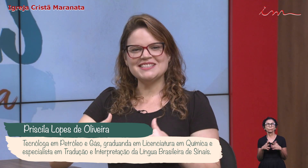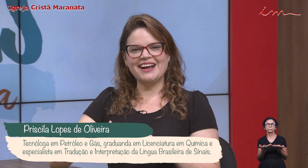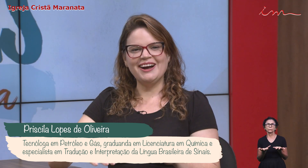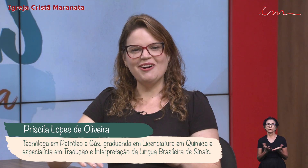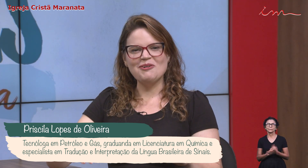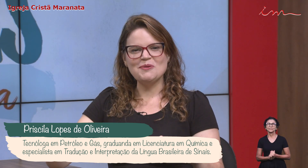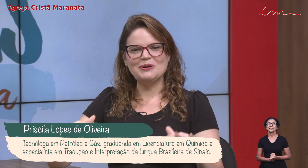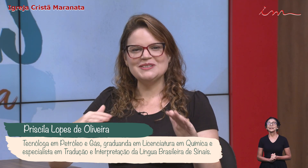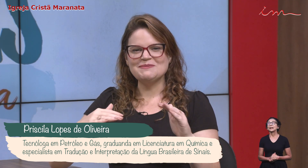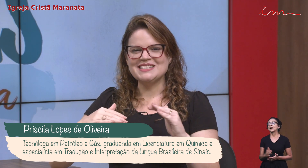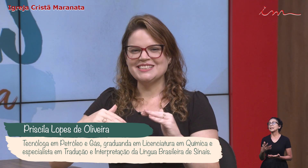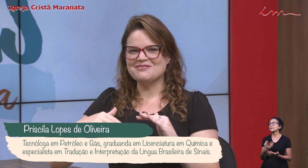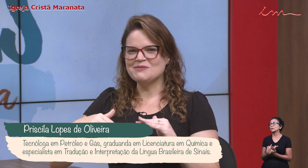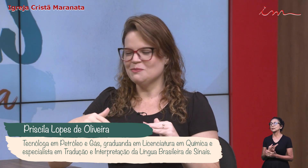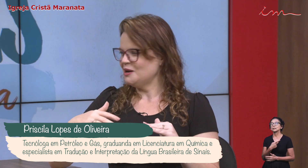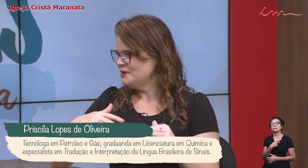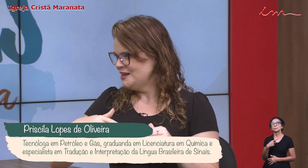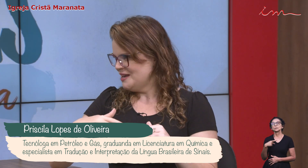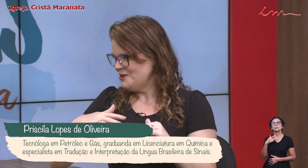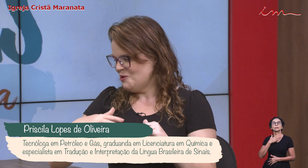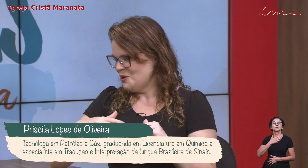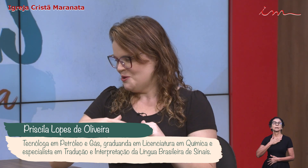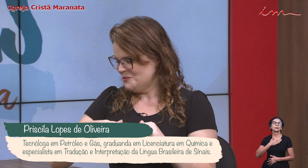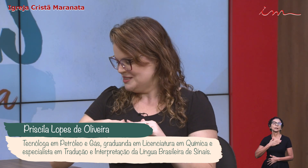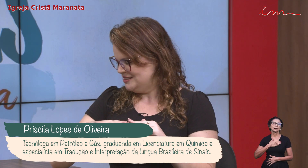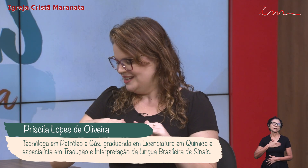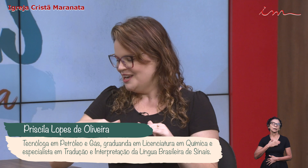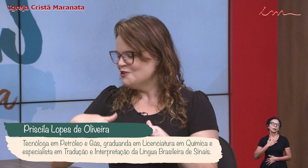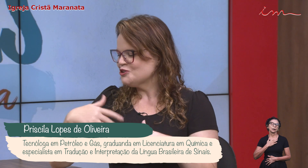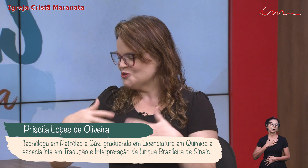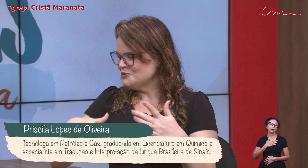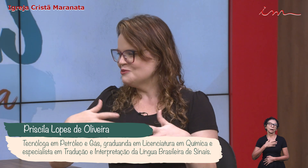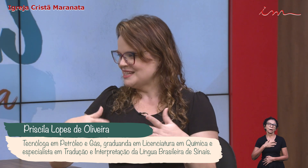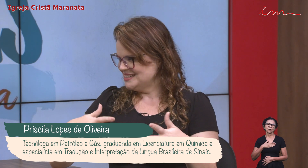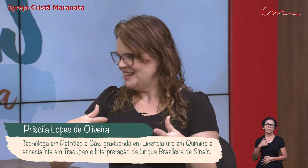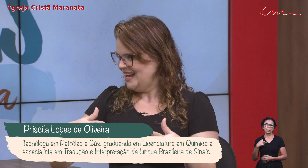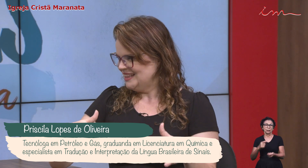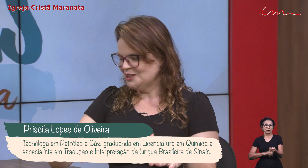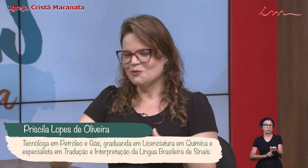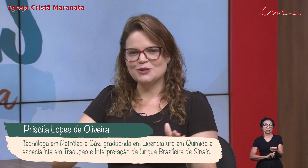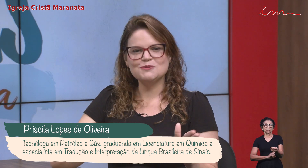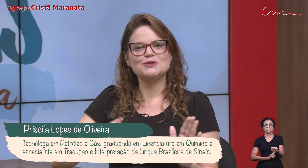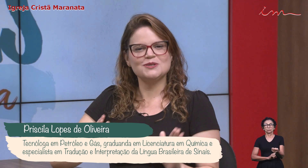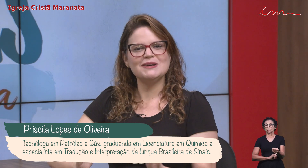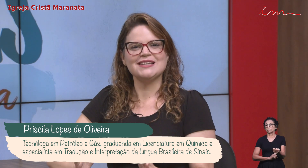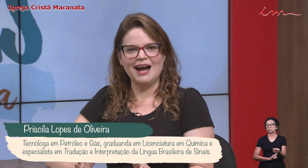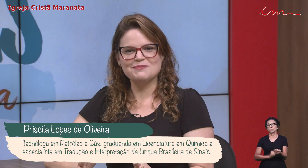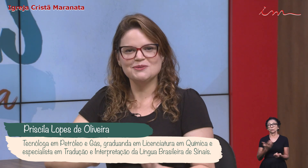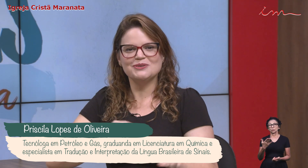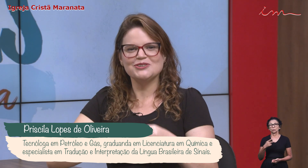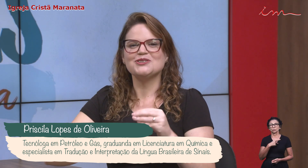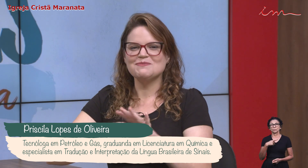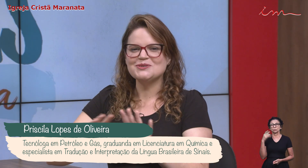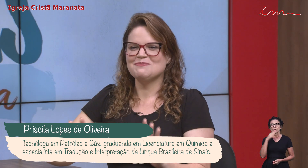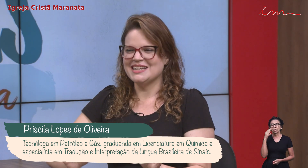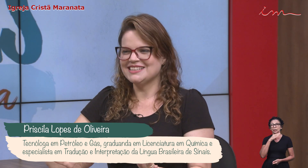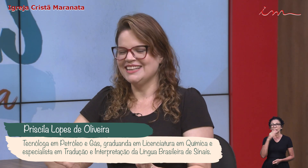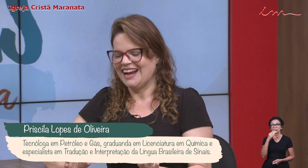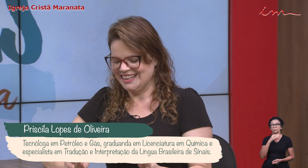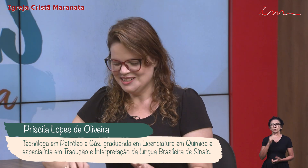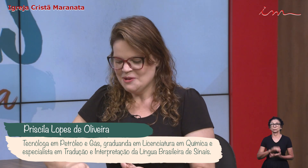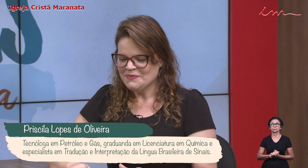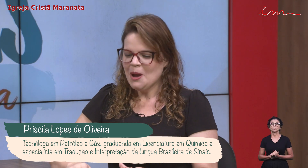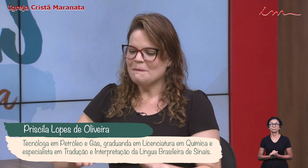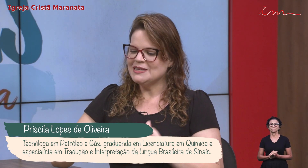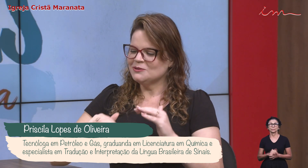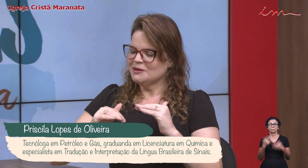interpretação mais calma, uma coisa mais tranquila. Para mim, assim, eu já sou meio acelerada, então eu gosto dos pastores mais rápido, porque eu já sou uma pessoa mais